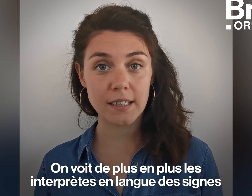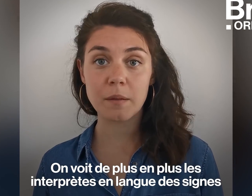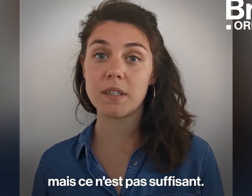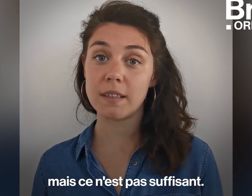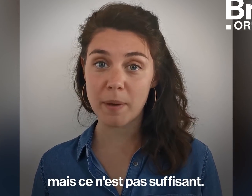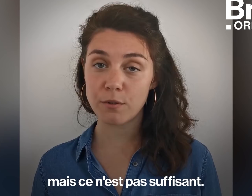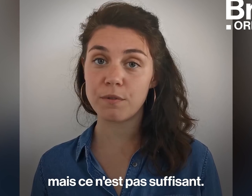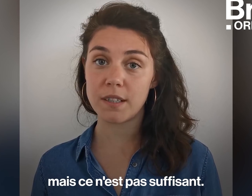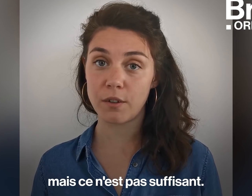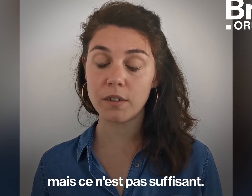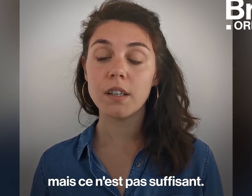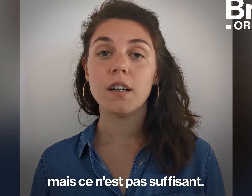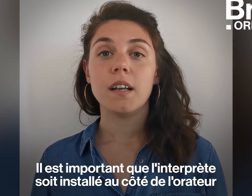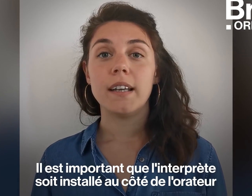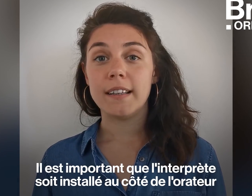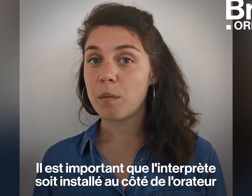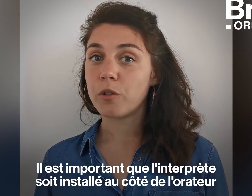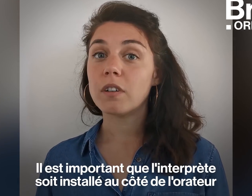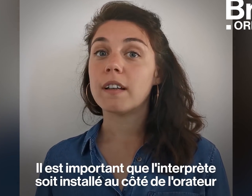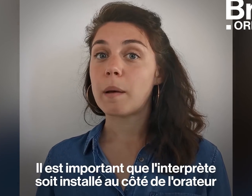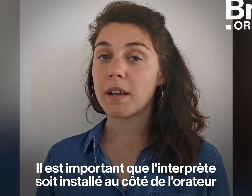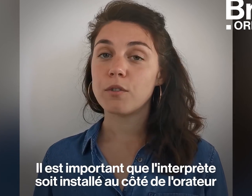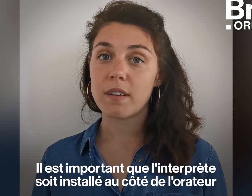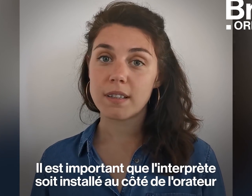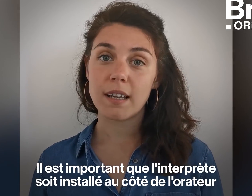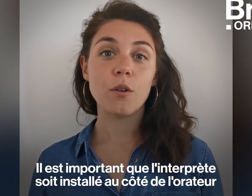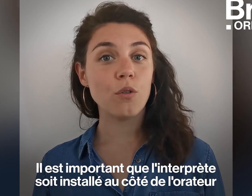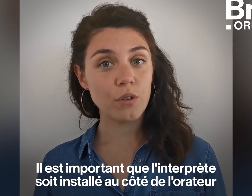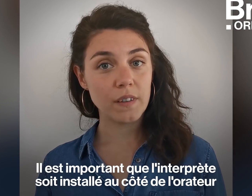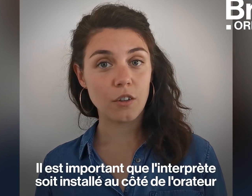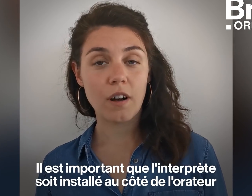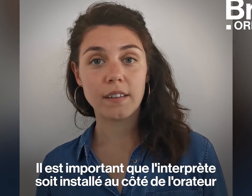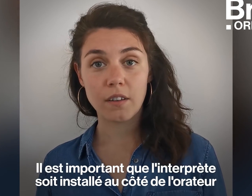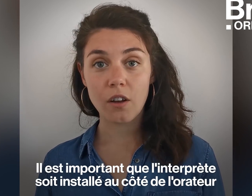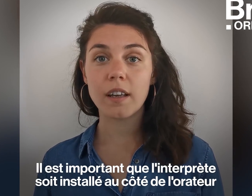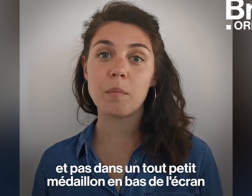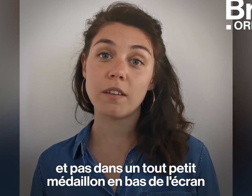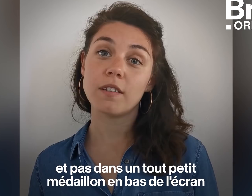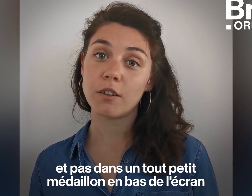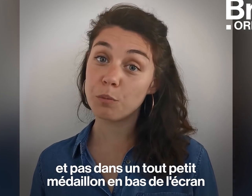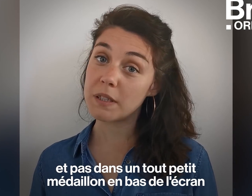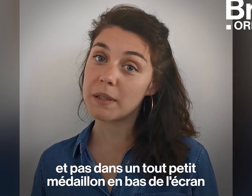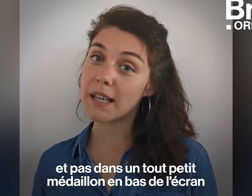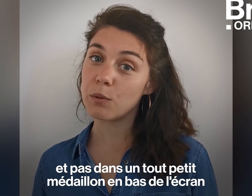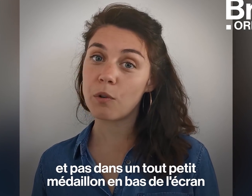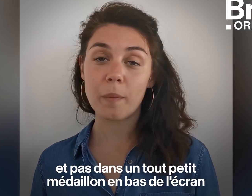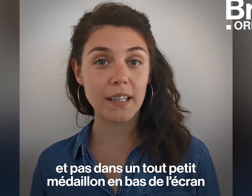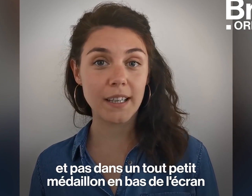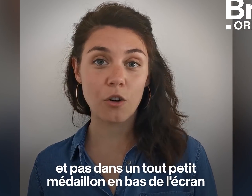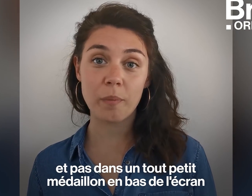signes mais ce n'est pas suffisant. Il est important que l'interprète soit installé aux côtés de l'orateur et pas dans un tout petit médaillon en bas de l'écran parce